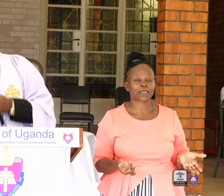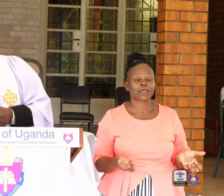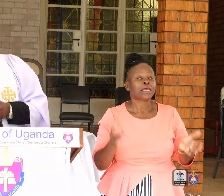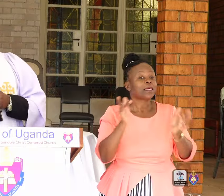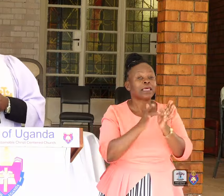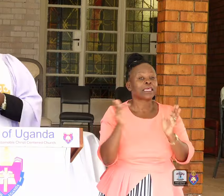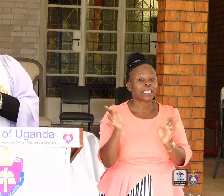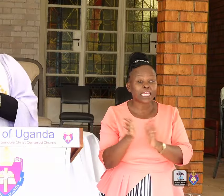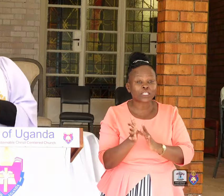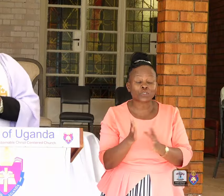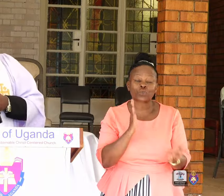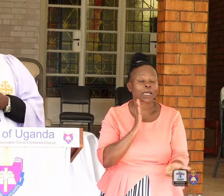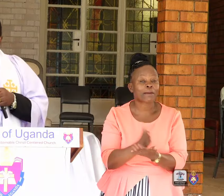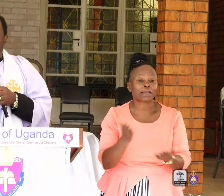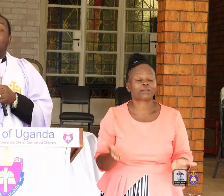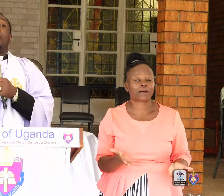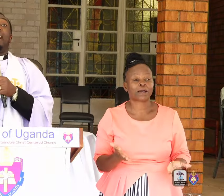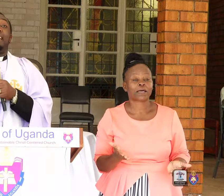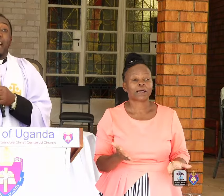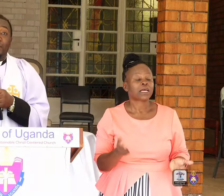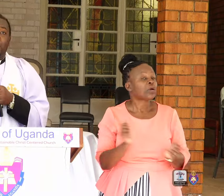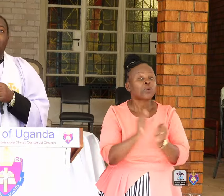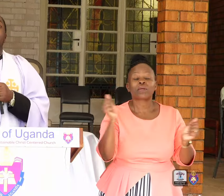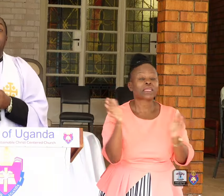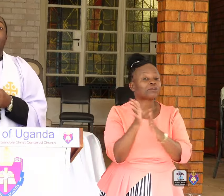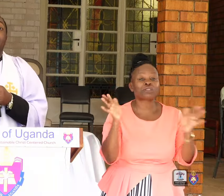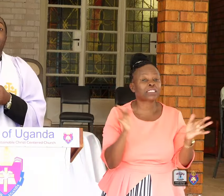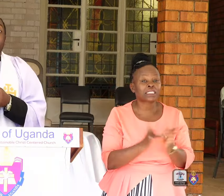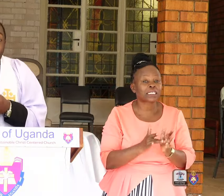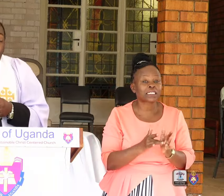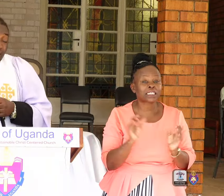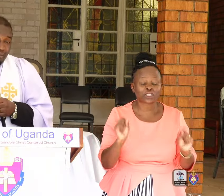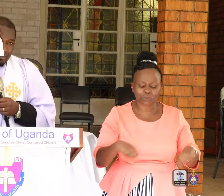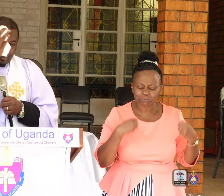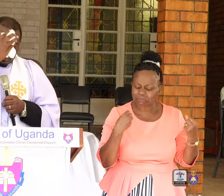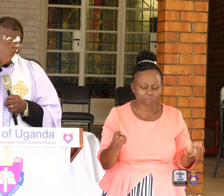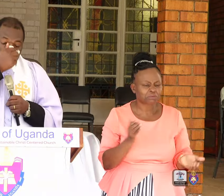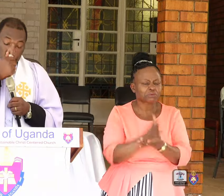Yesu ge mazima. Awatali Yesu tewali mazima.